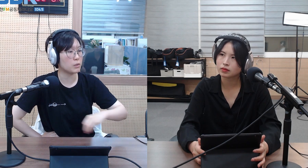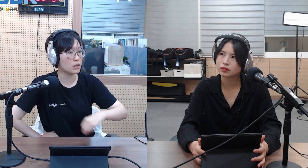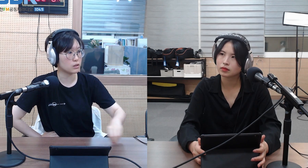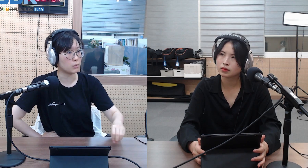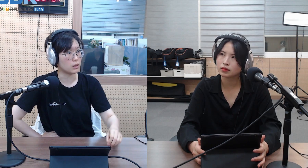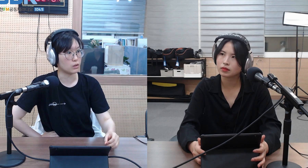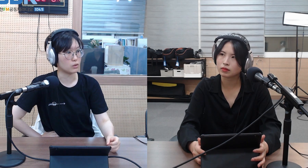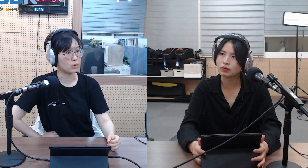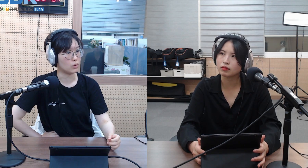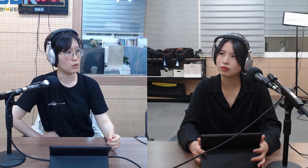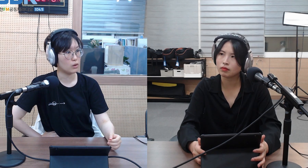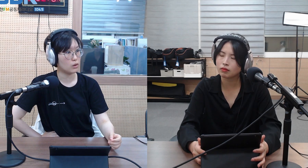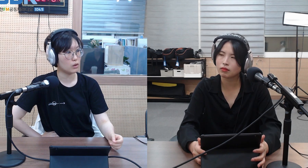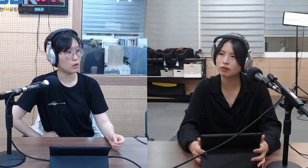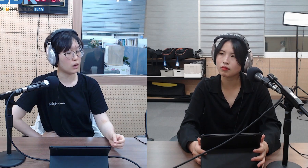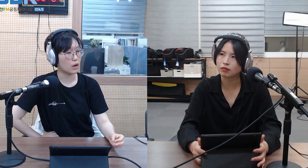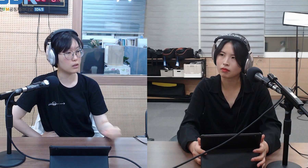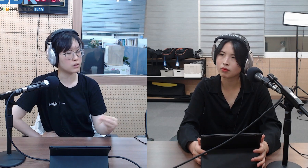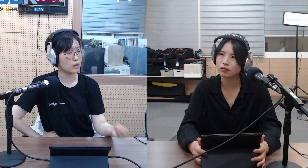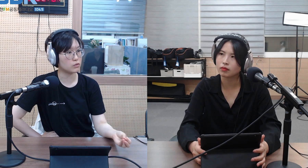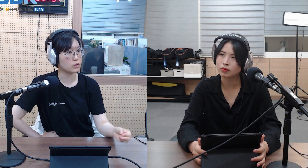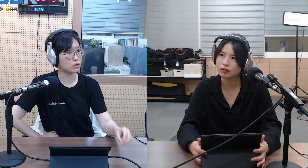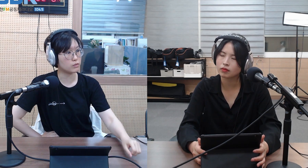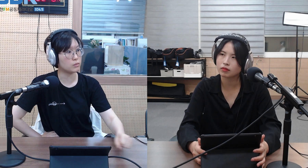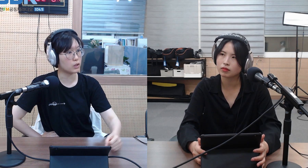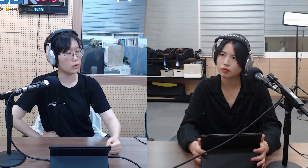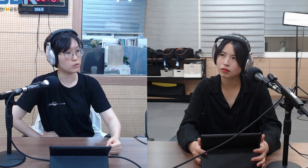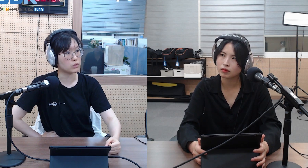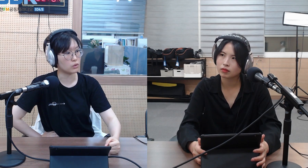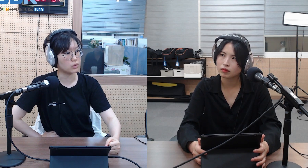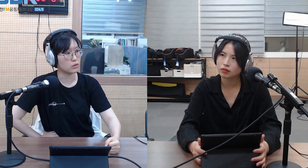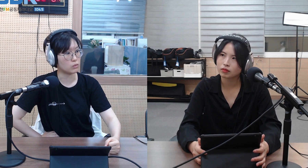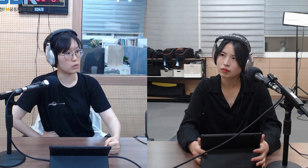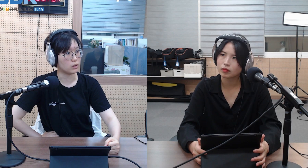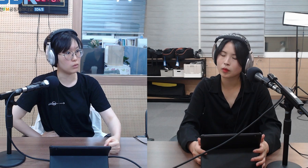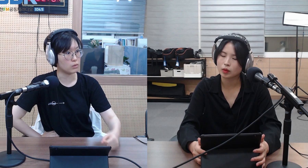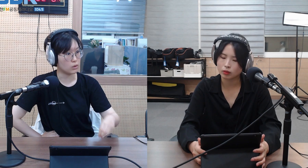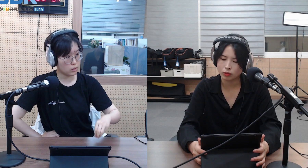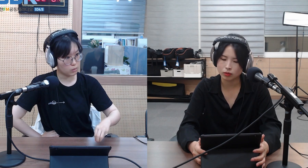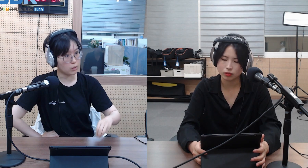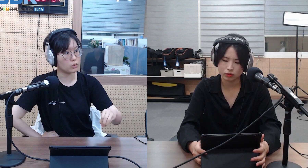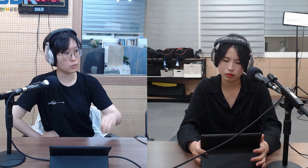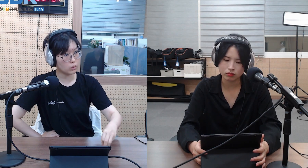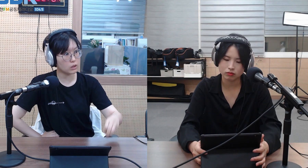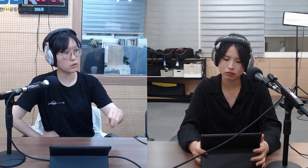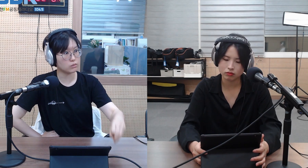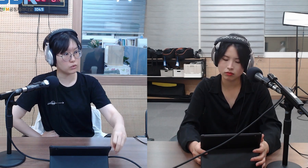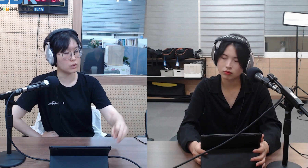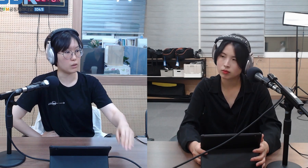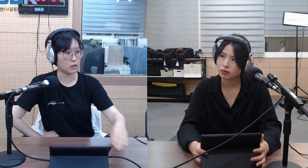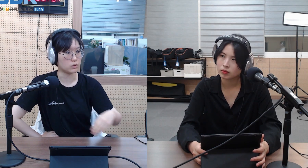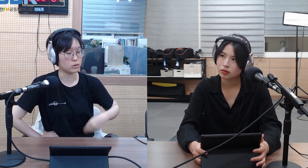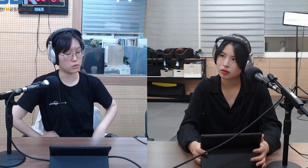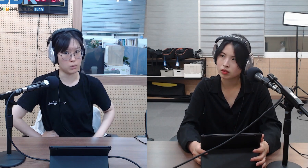항상 받아왔어요. 강사분이 그분밖에 없으셨는지 몰라도 매번 똑같은 분께